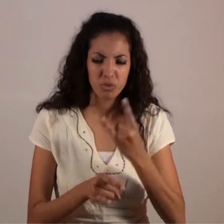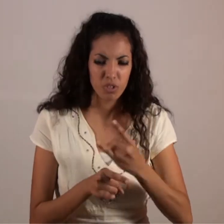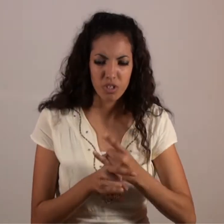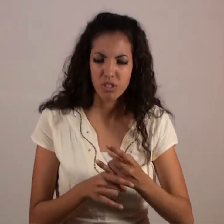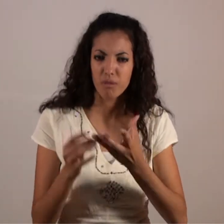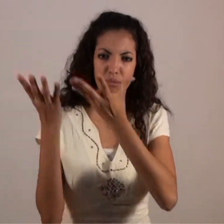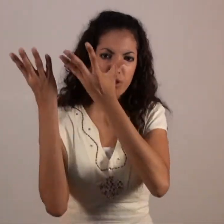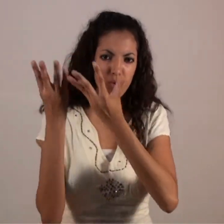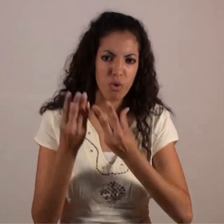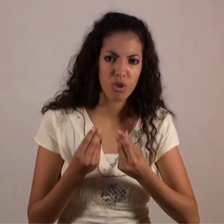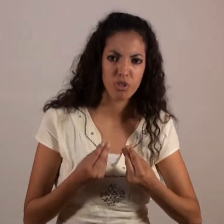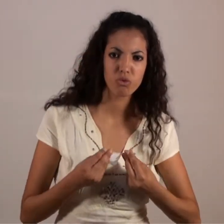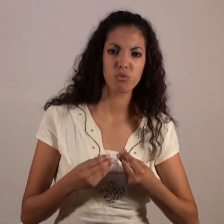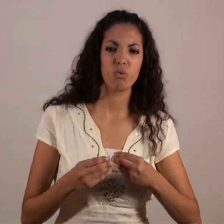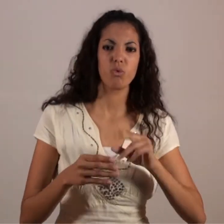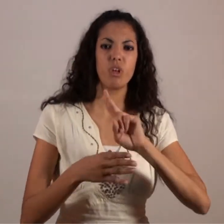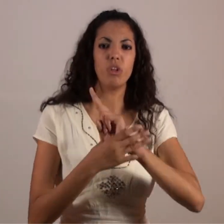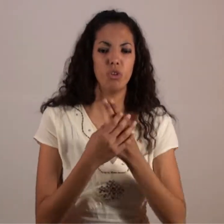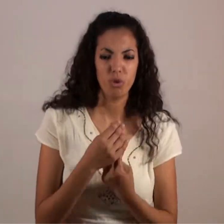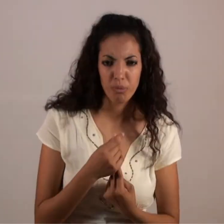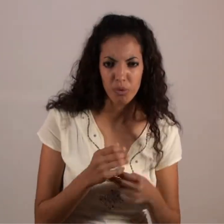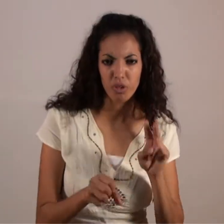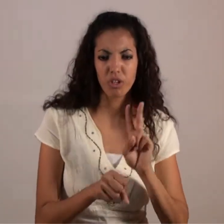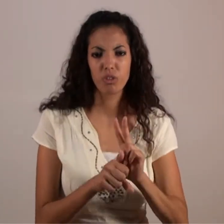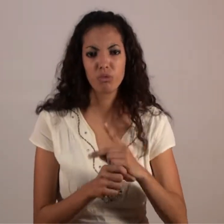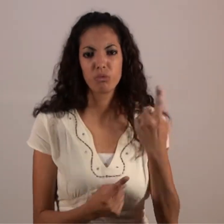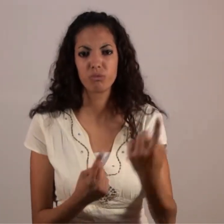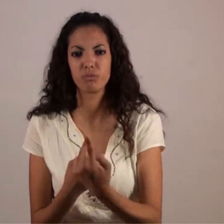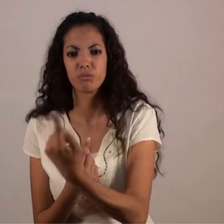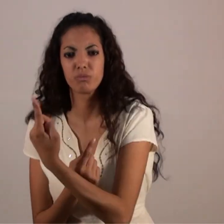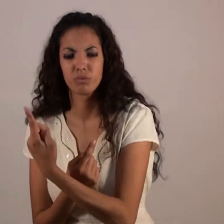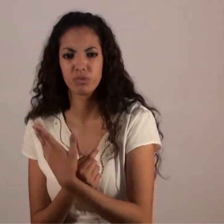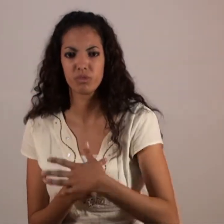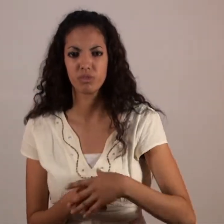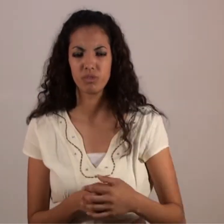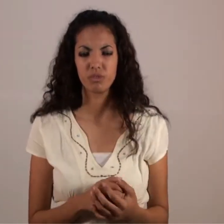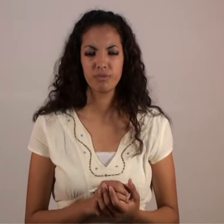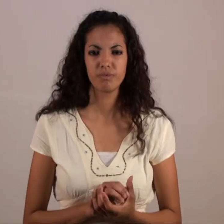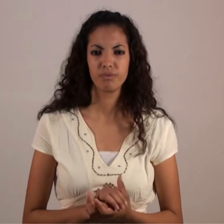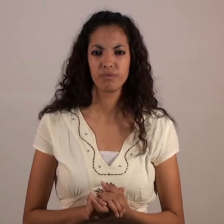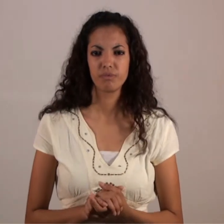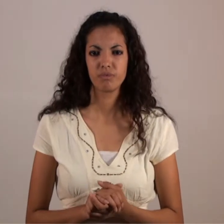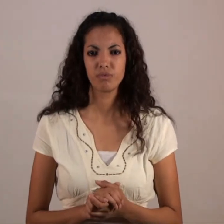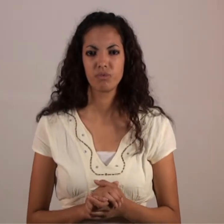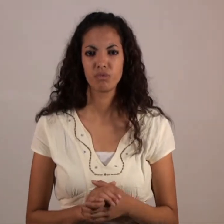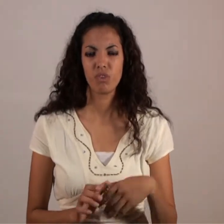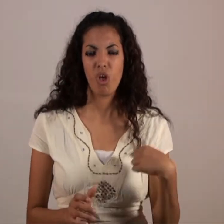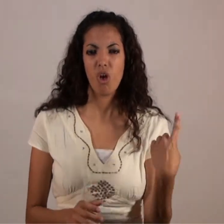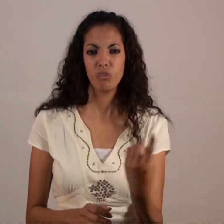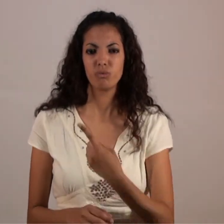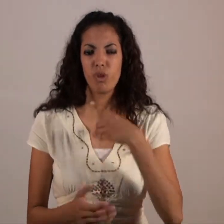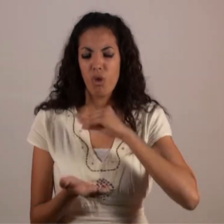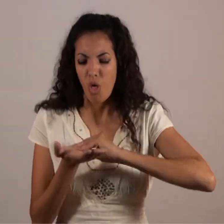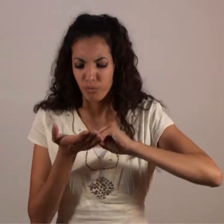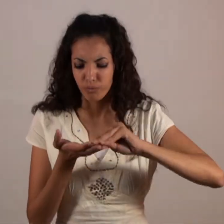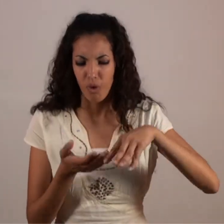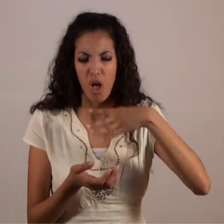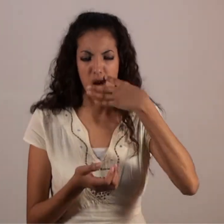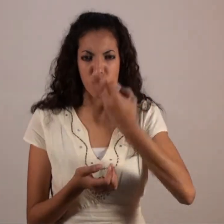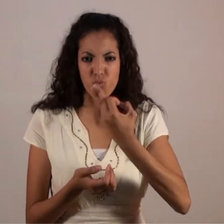defiende porque de otro modo no tendríamos esperanza. Nuestro abogado es justo, lo que nos da la seguridad de que